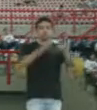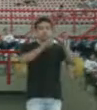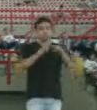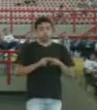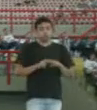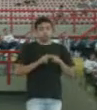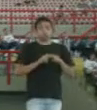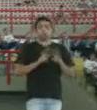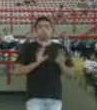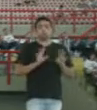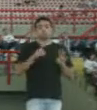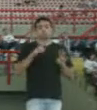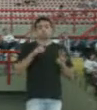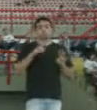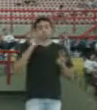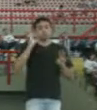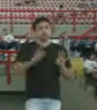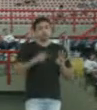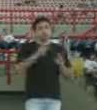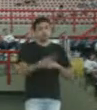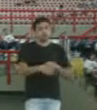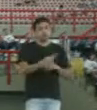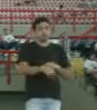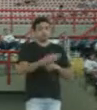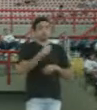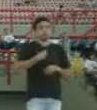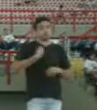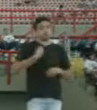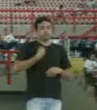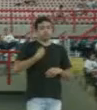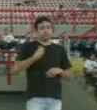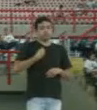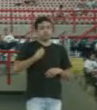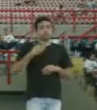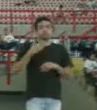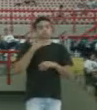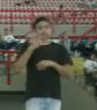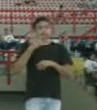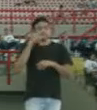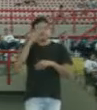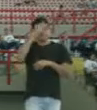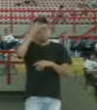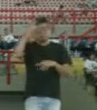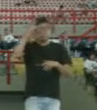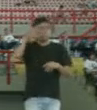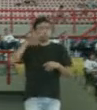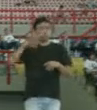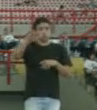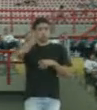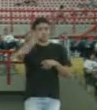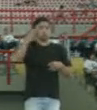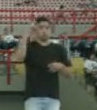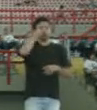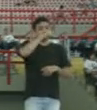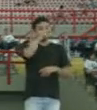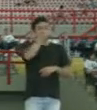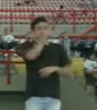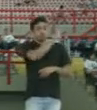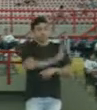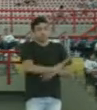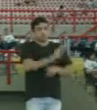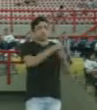No entanto, as condições precárias de vida dessas pessoas são desafios ao governo e à